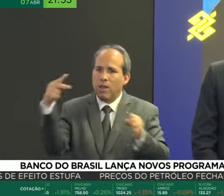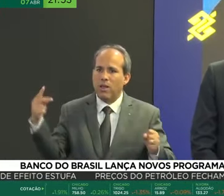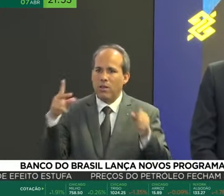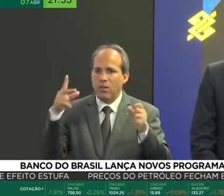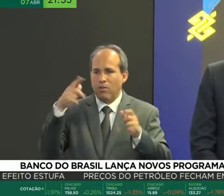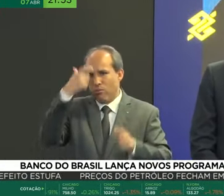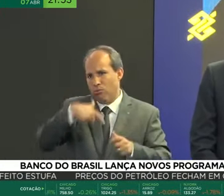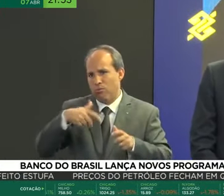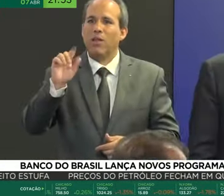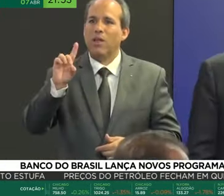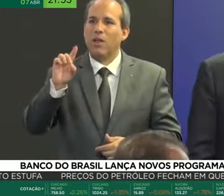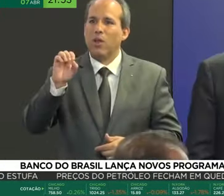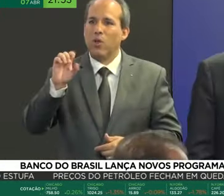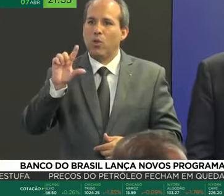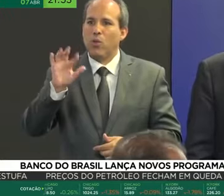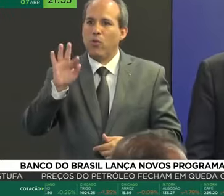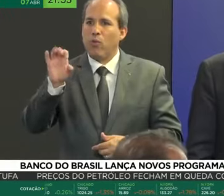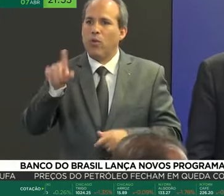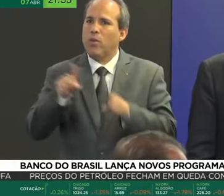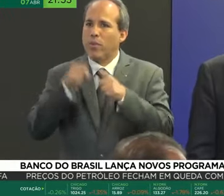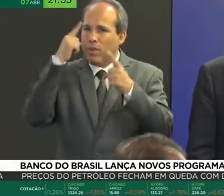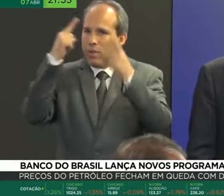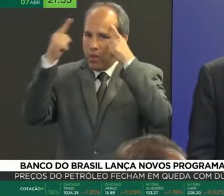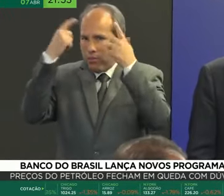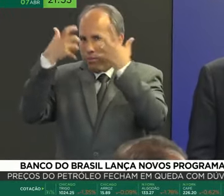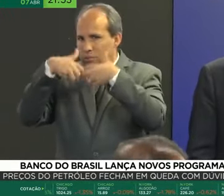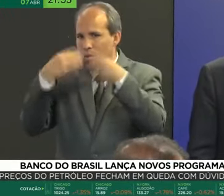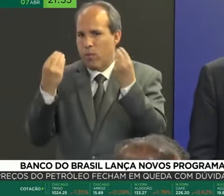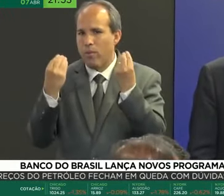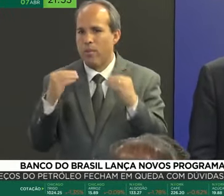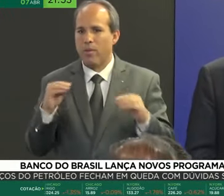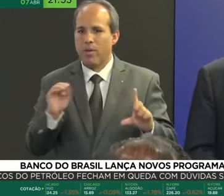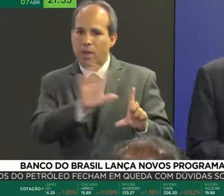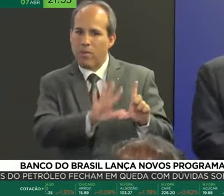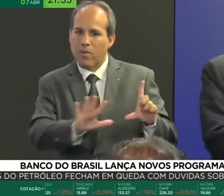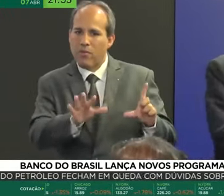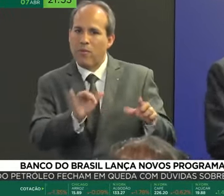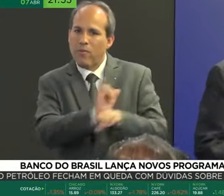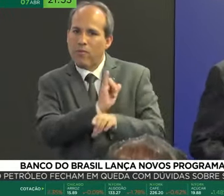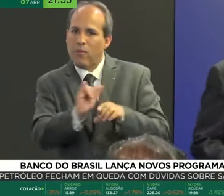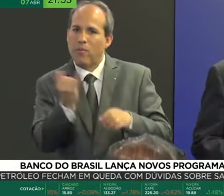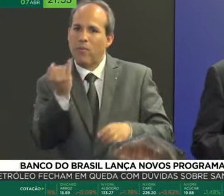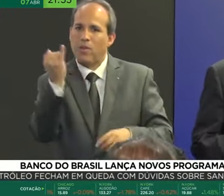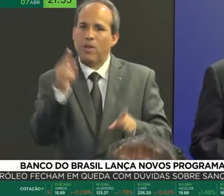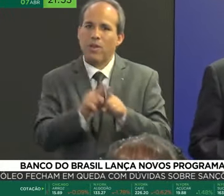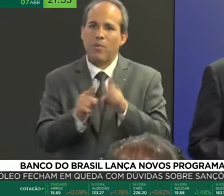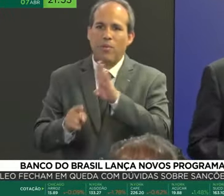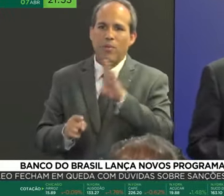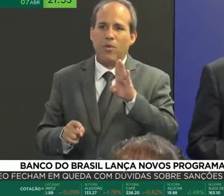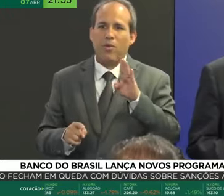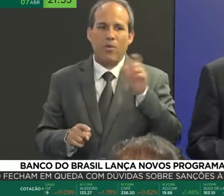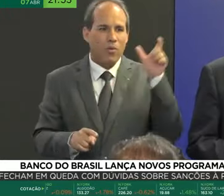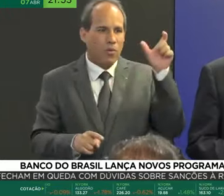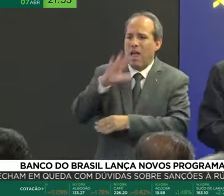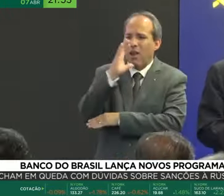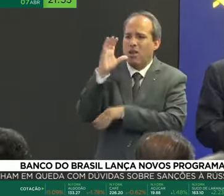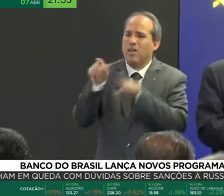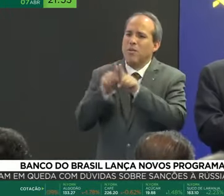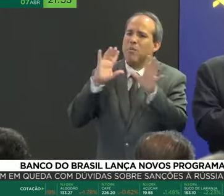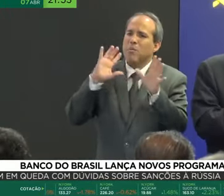traz mais renda que nós caminhoneiros e eu mereço Paulo Guedes da economia destacou o papel do Brasil como produtor de alimentos e de energia